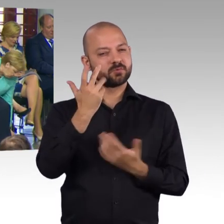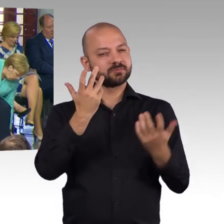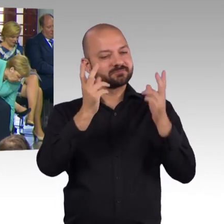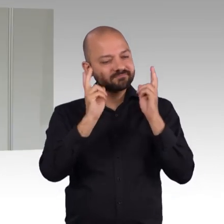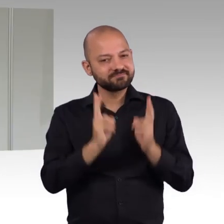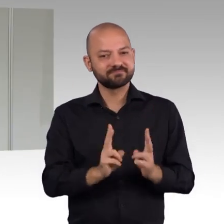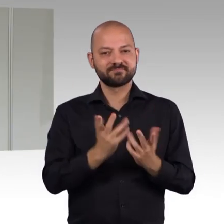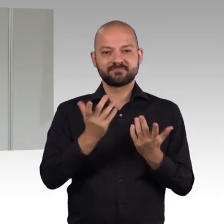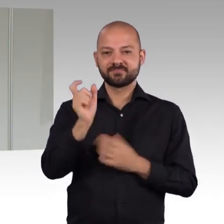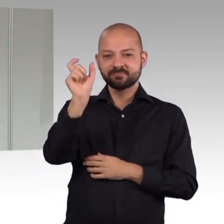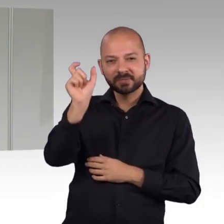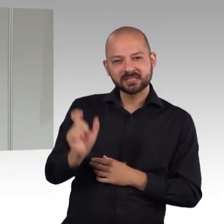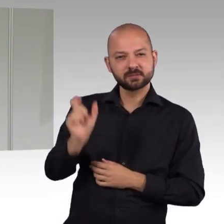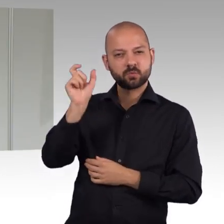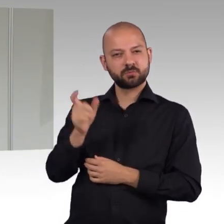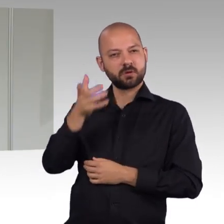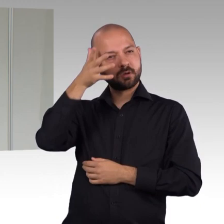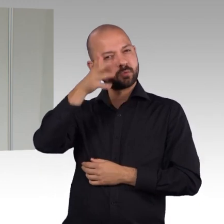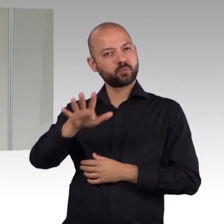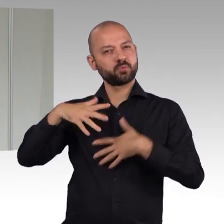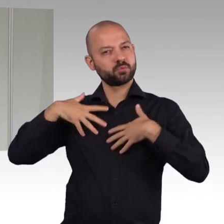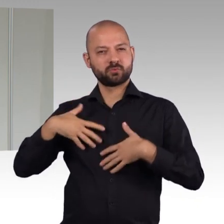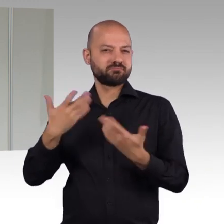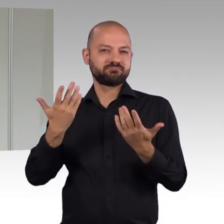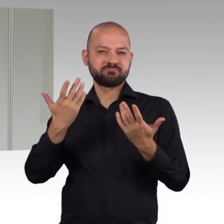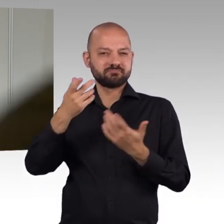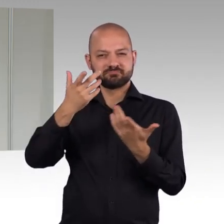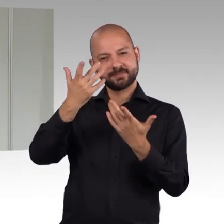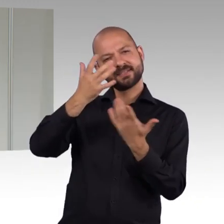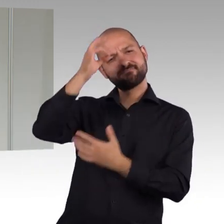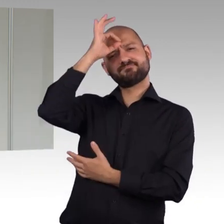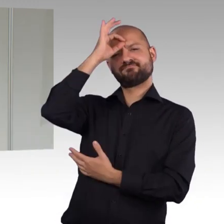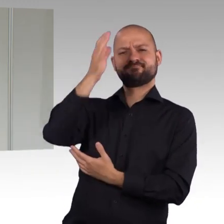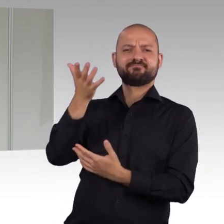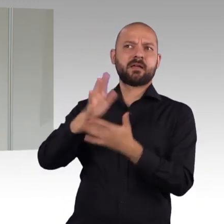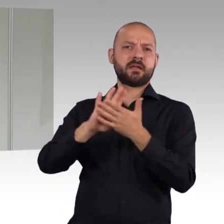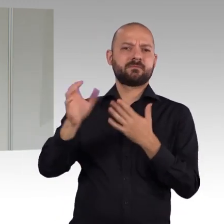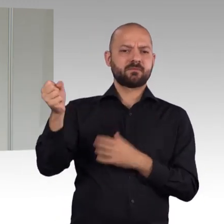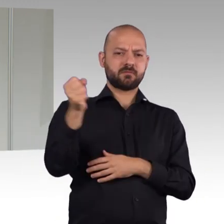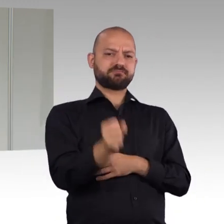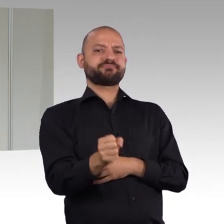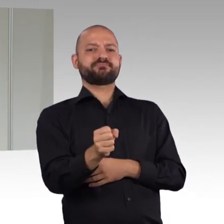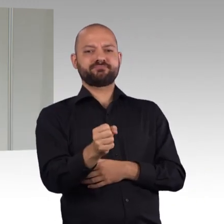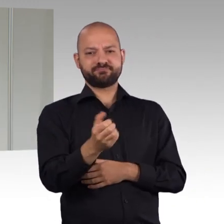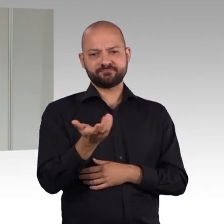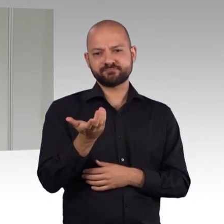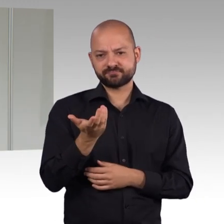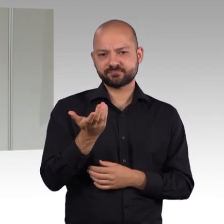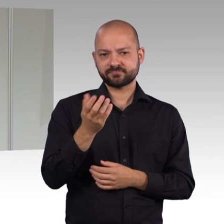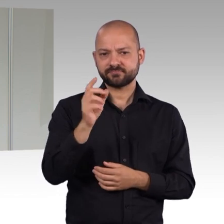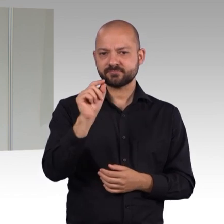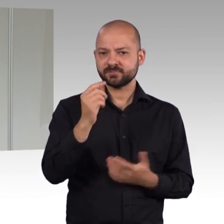ist heute in der schlechtesten Verfassung seit ihrer Aufstellung in 1955.